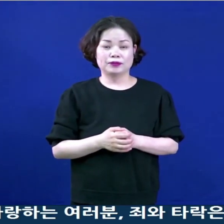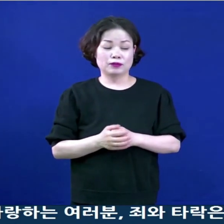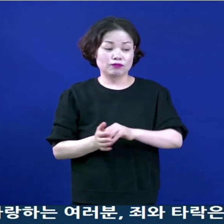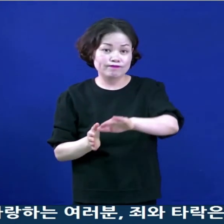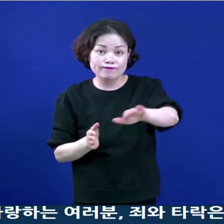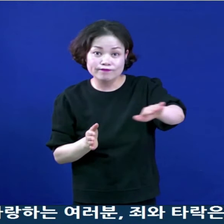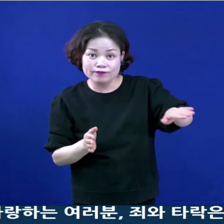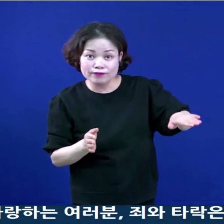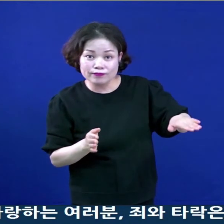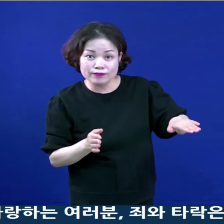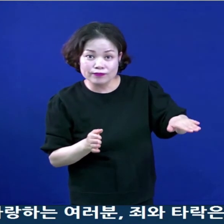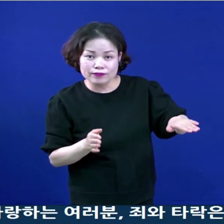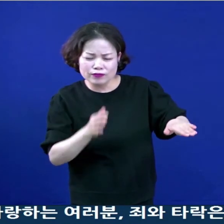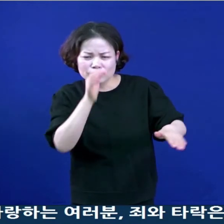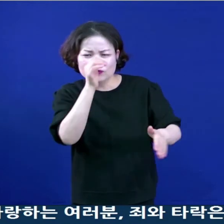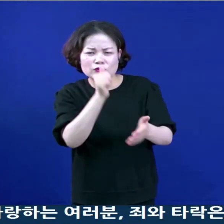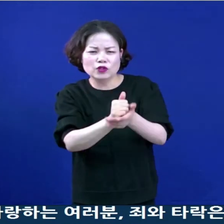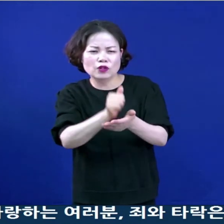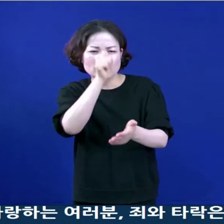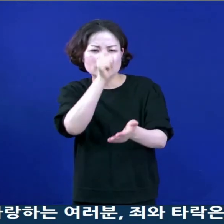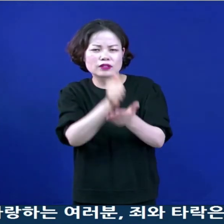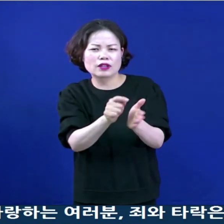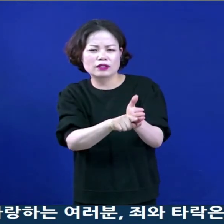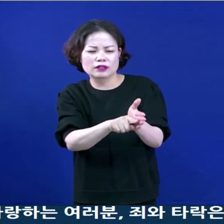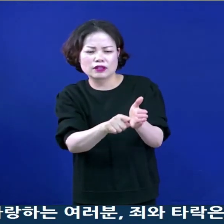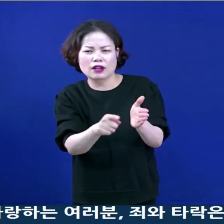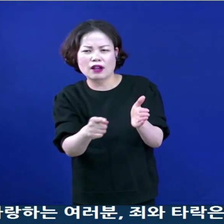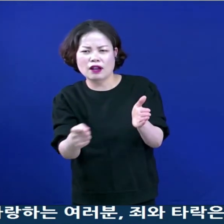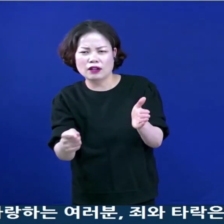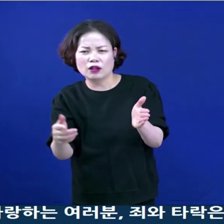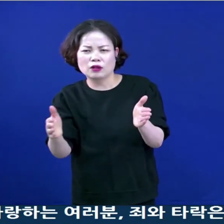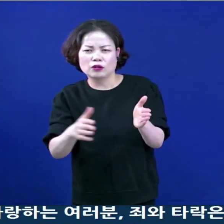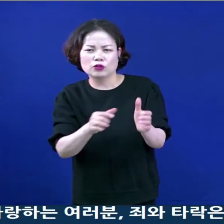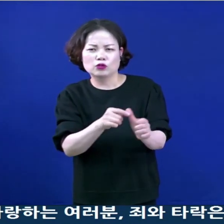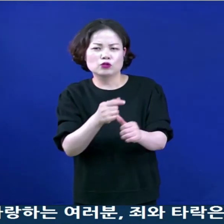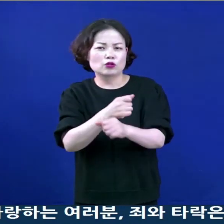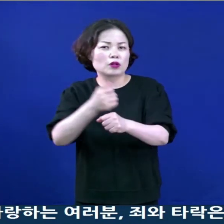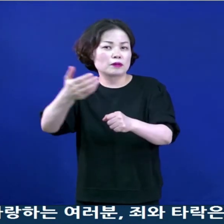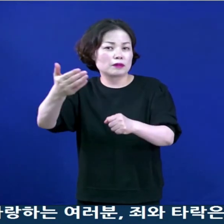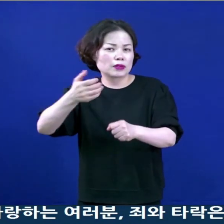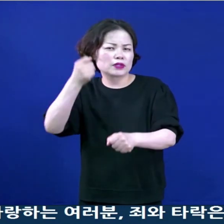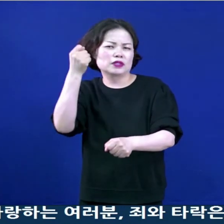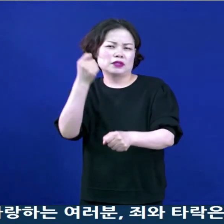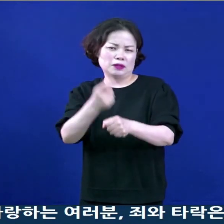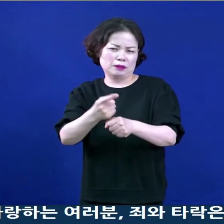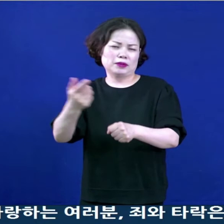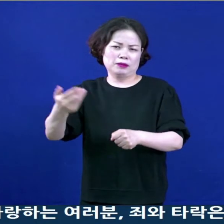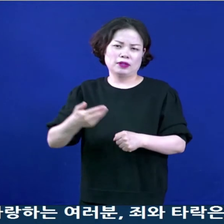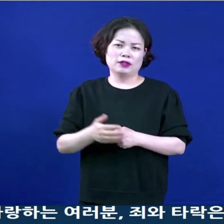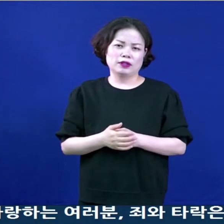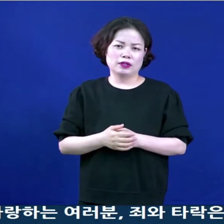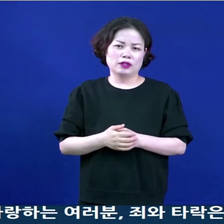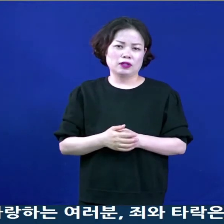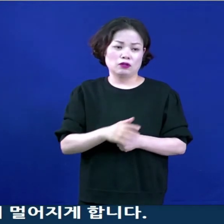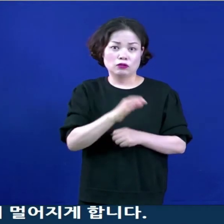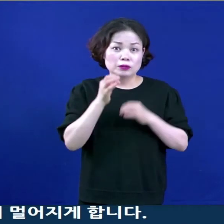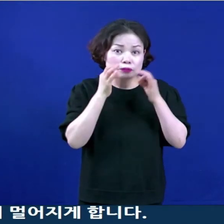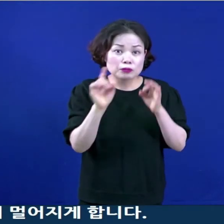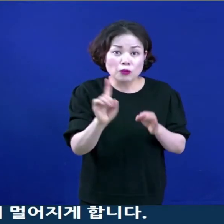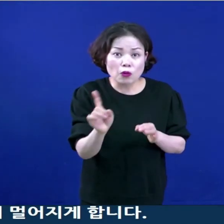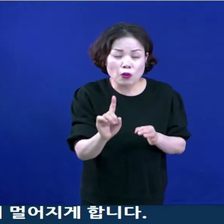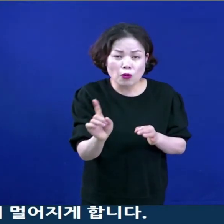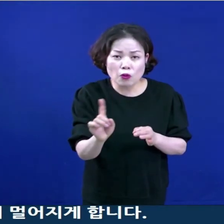우리는 죄와 타락으로부터 구속함을 이미 받은 거죠. 우리가 힘써야 될 일이